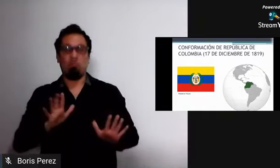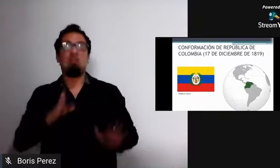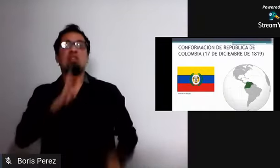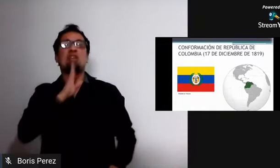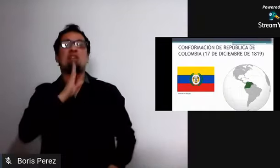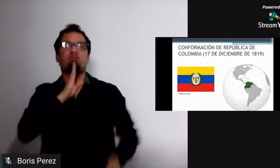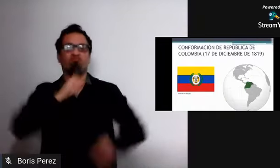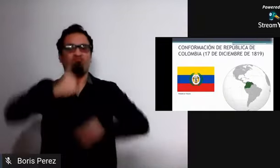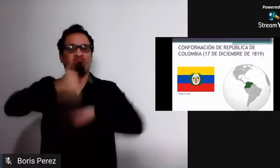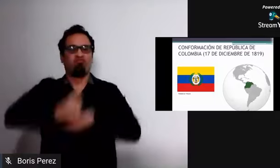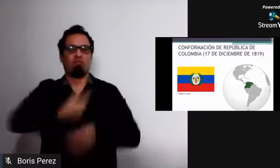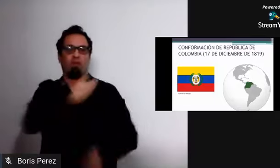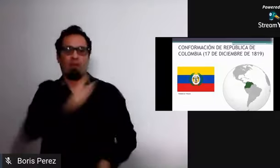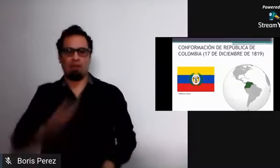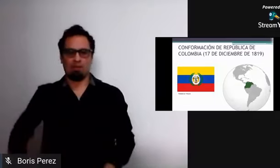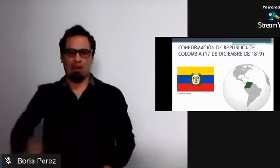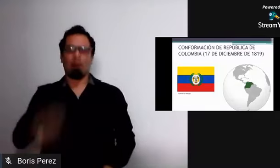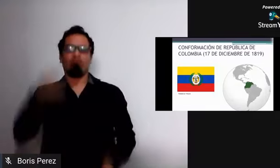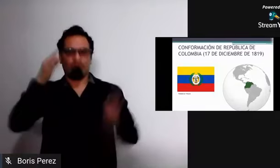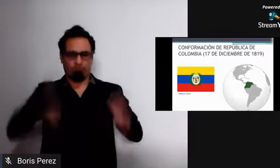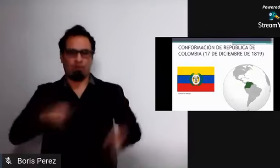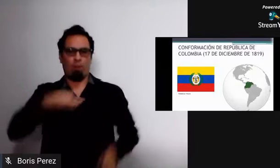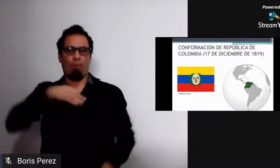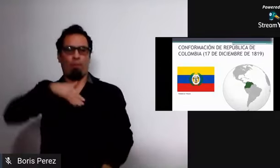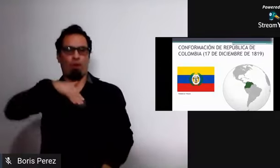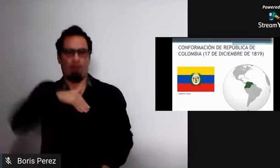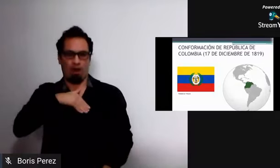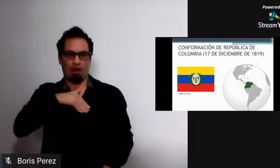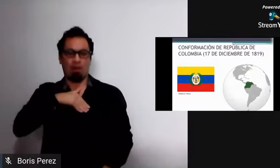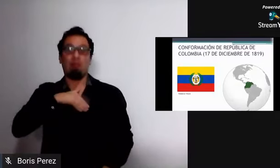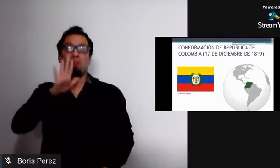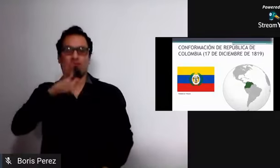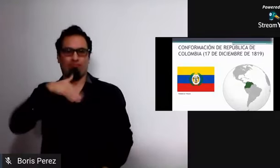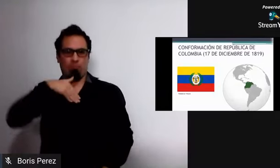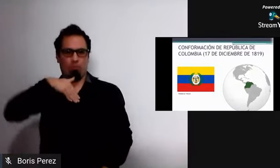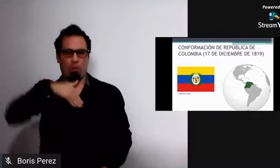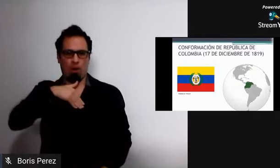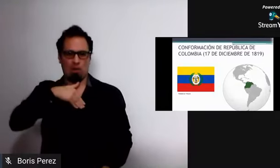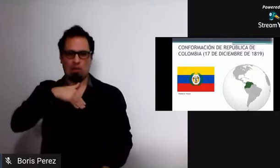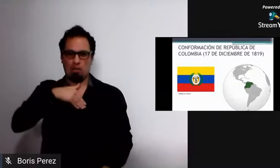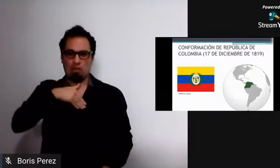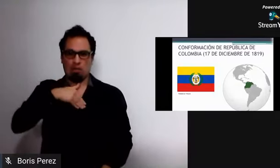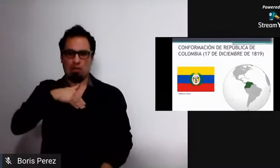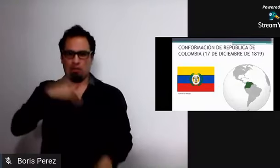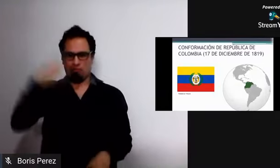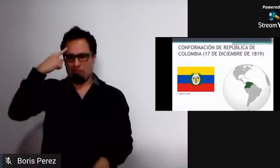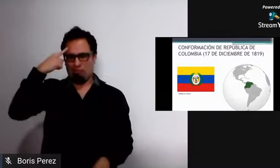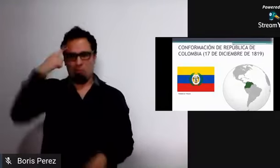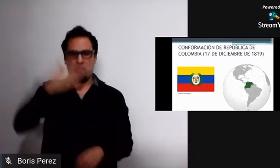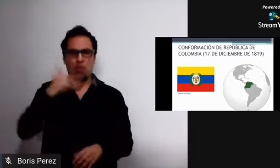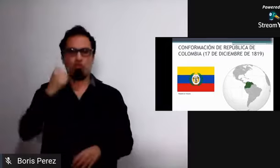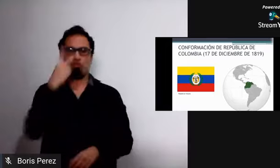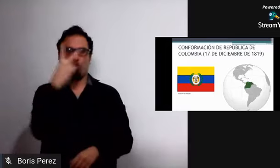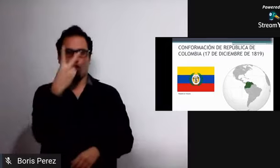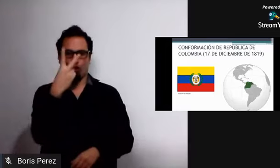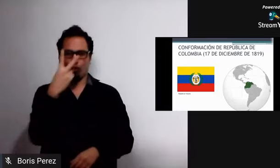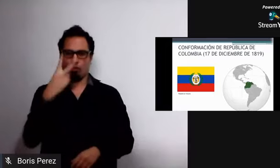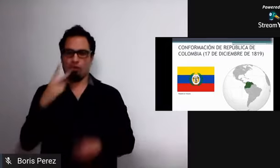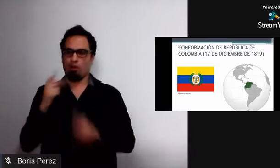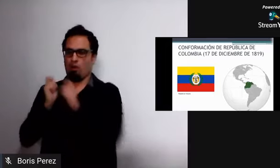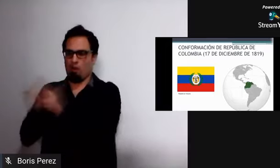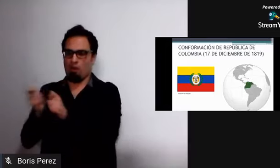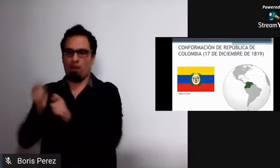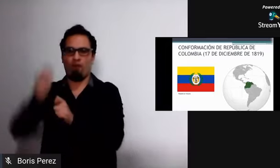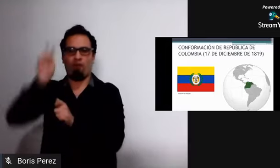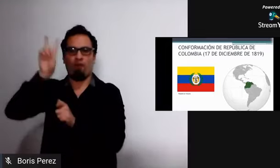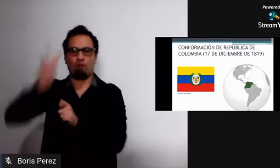entonces. Si se fijan, hay algunas modificaciones porque las franjas de colores tienen casi que los